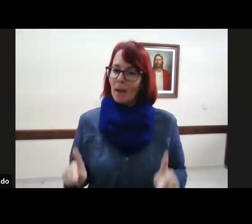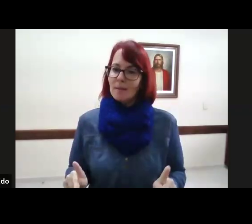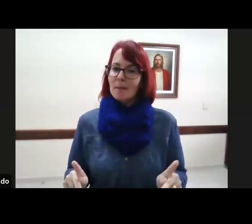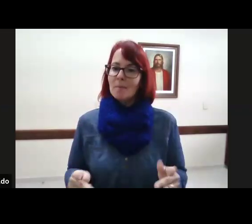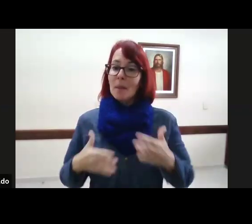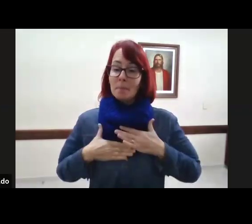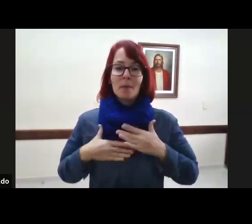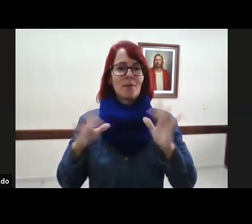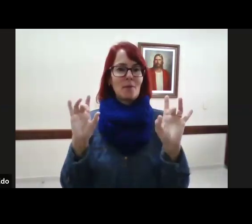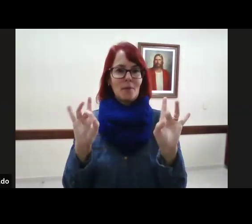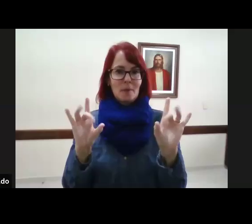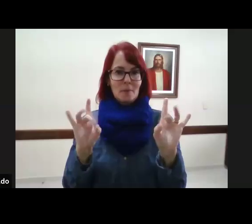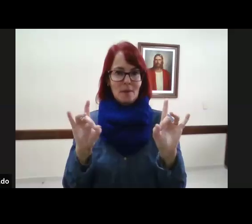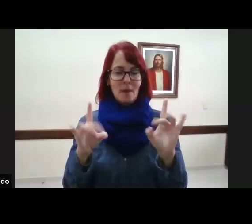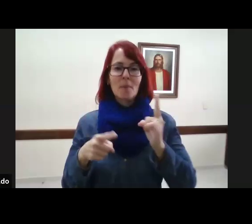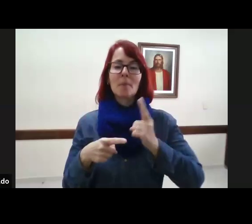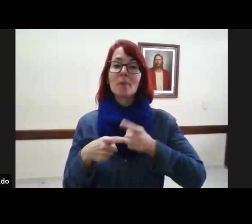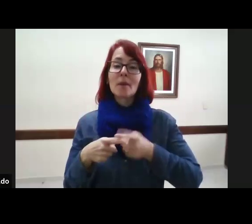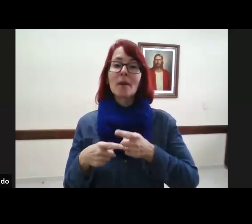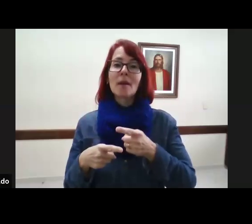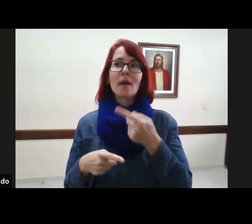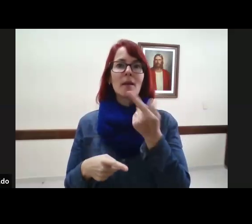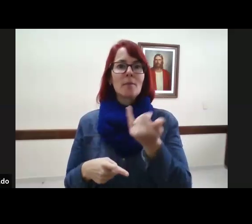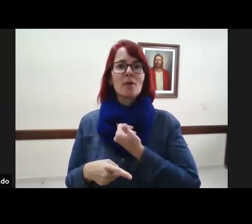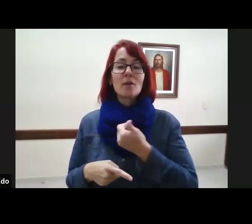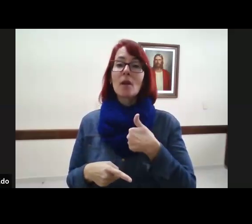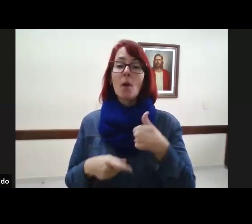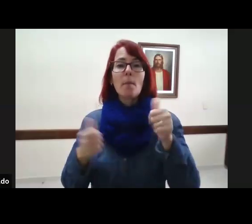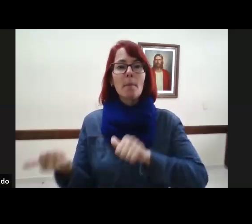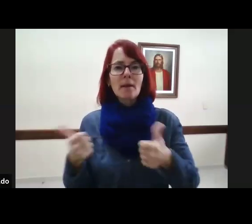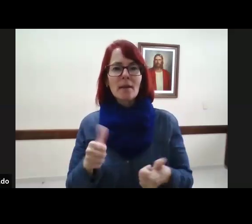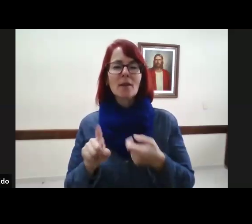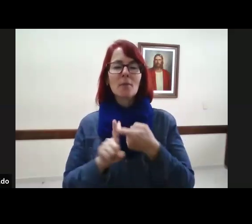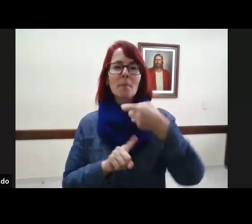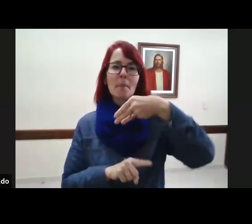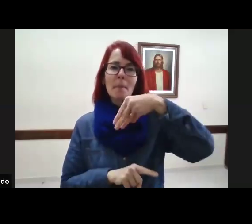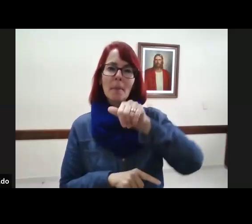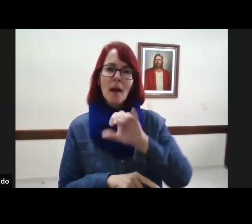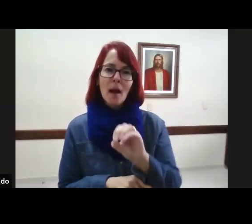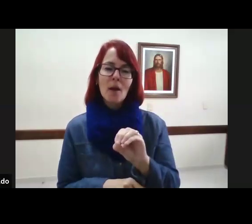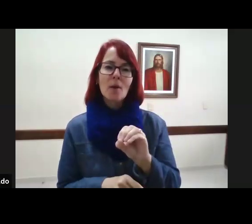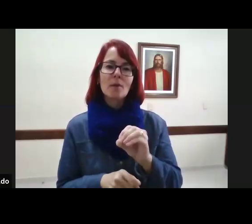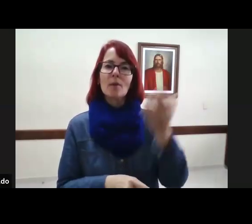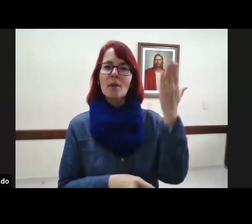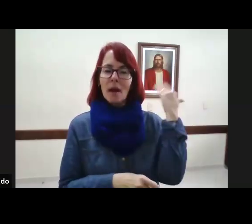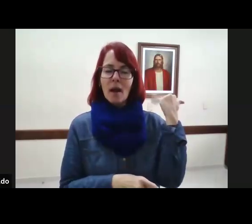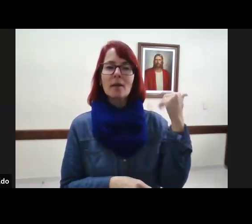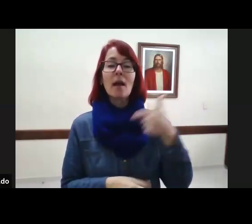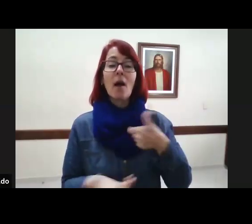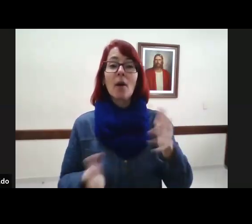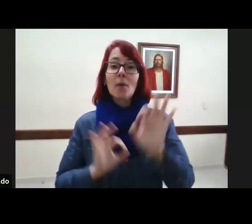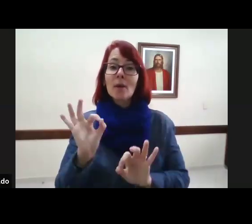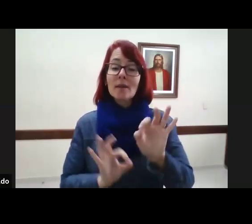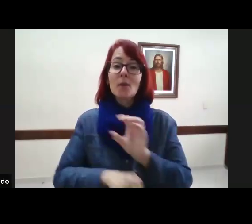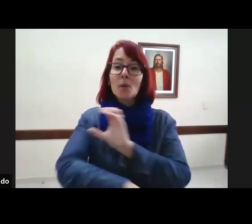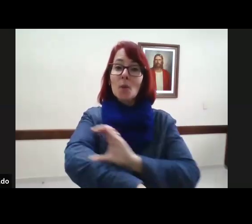muito especial. E ele começou a falar para mim: Ah, eu fui batizado em maio, dia 18. Eu tô fazendo um